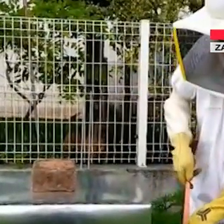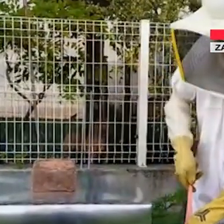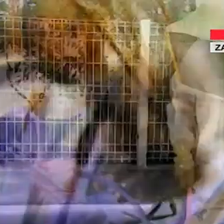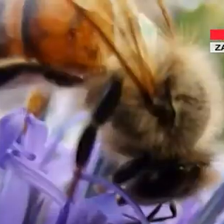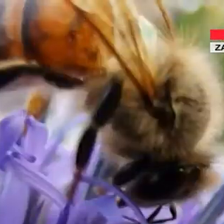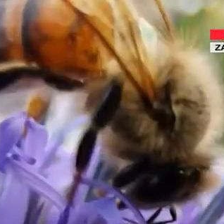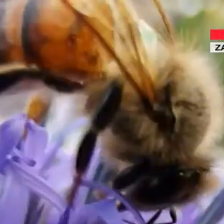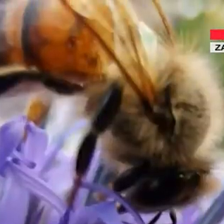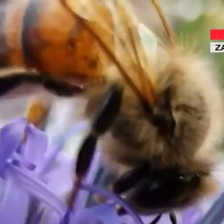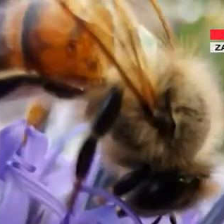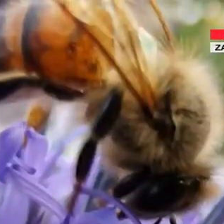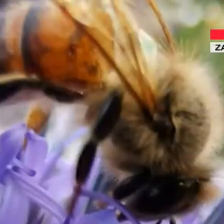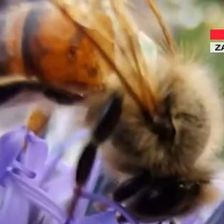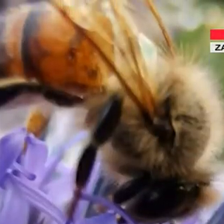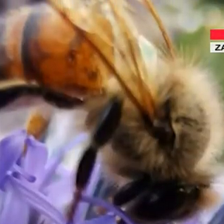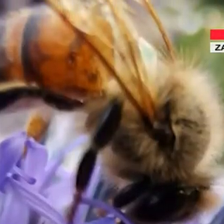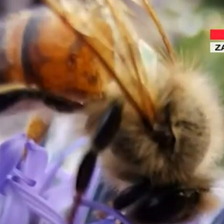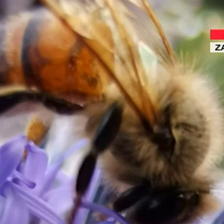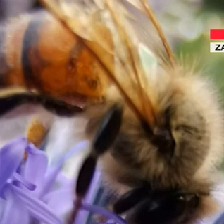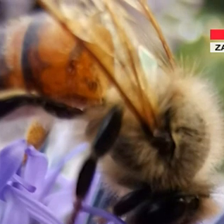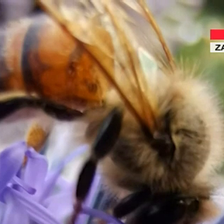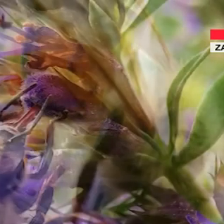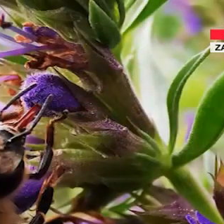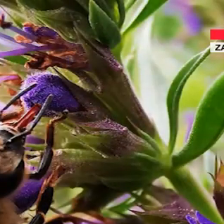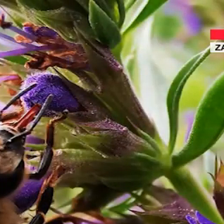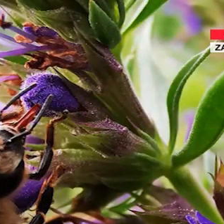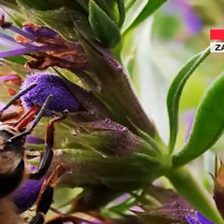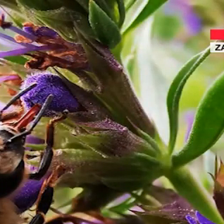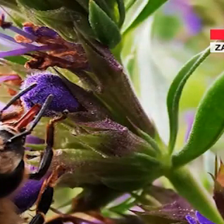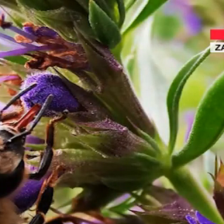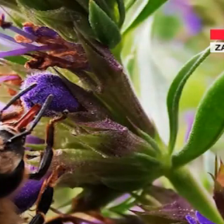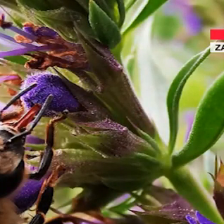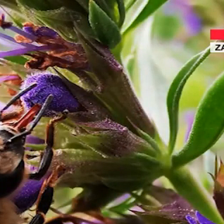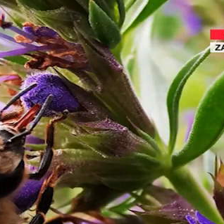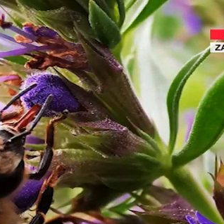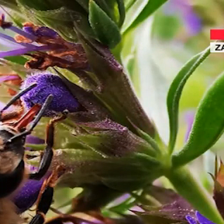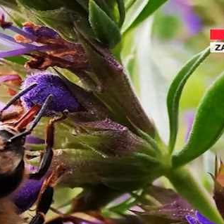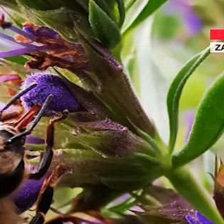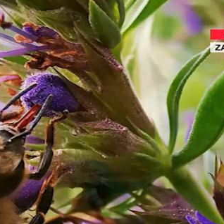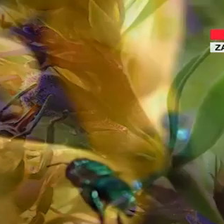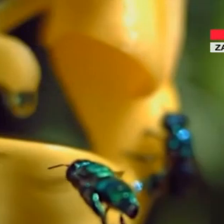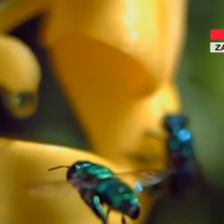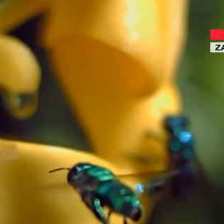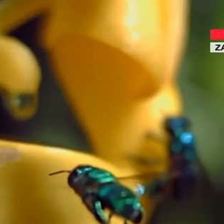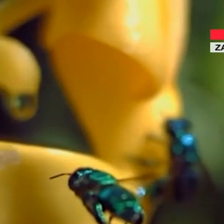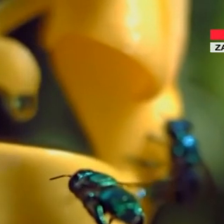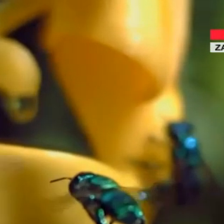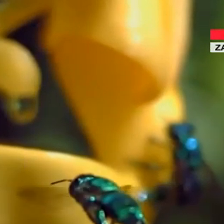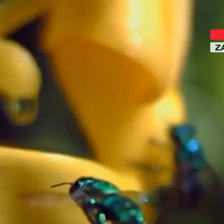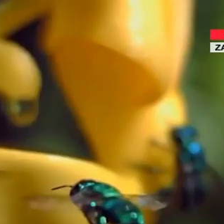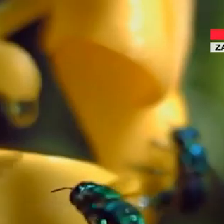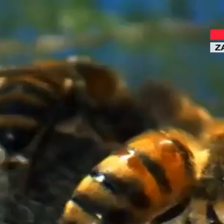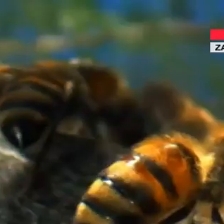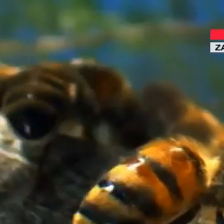papà pianta più di 200 erbe officinali e aromatiche, una biodiversità capace di fornire fornire nettare e polline